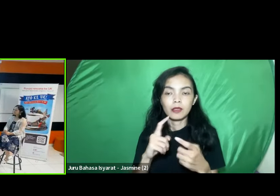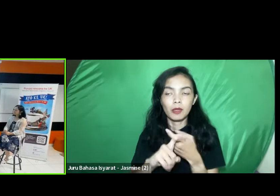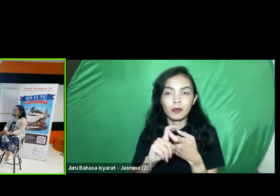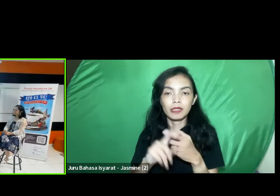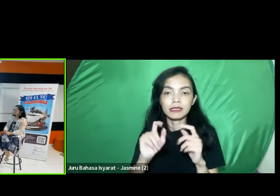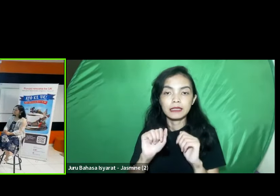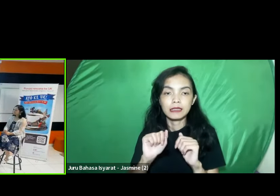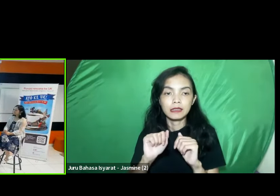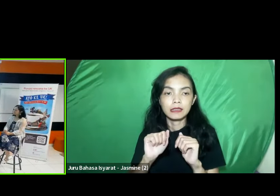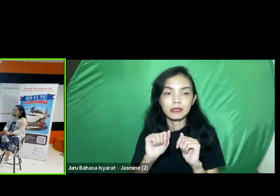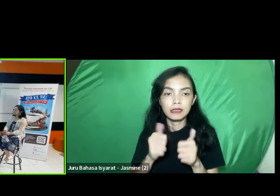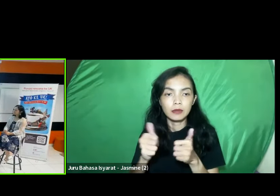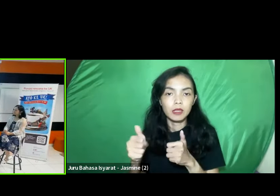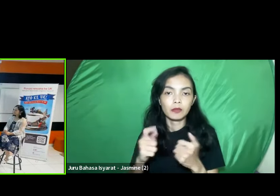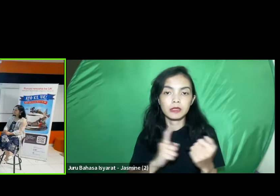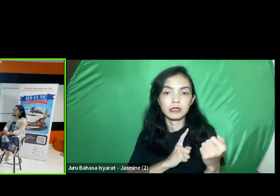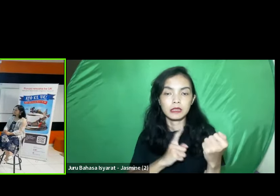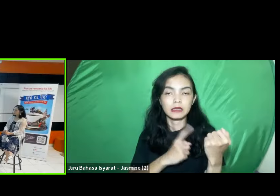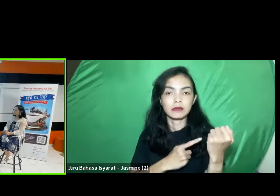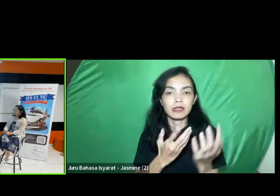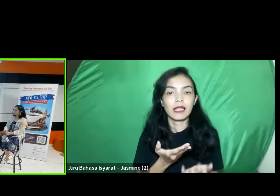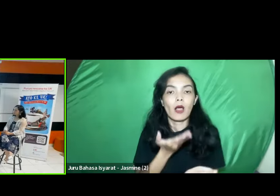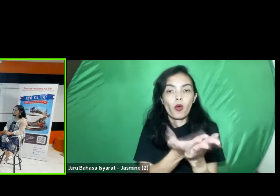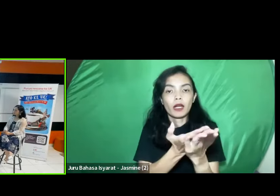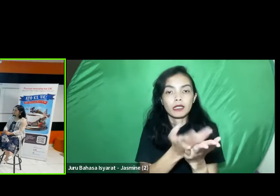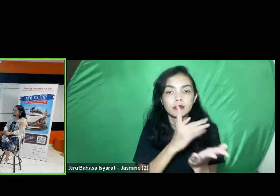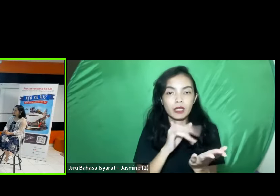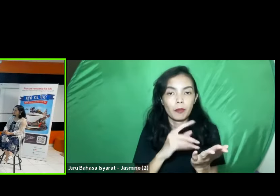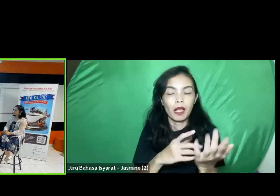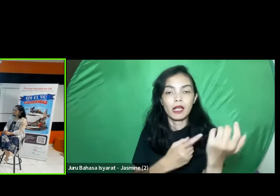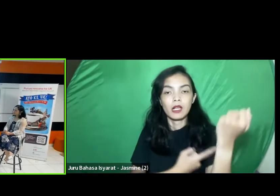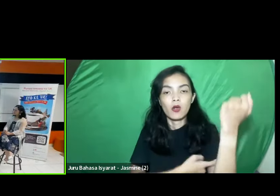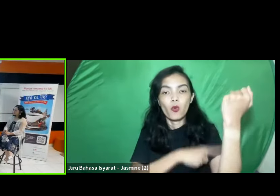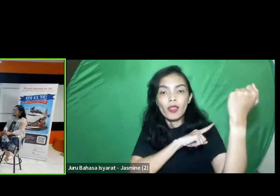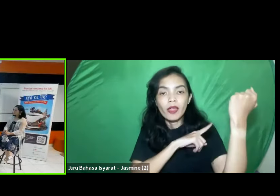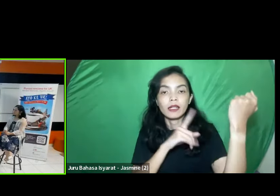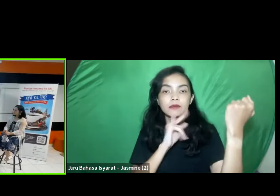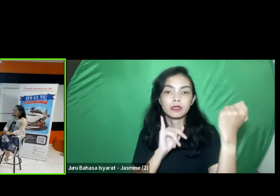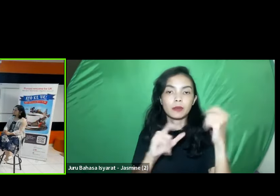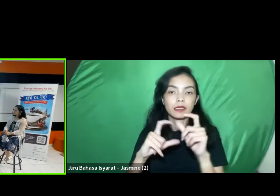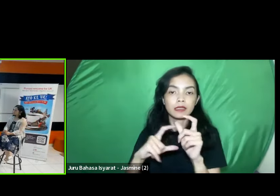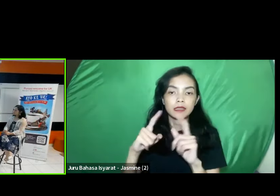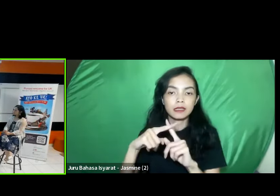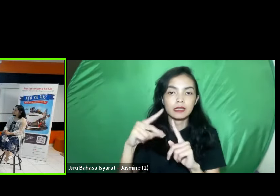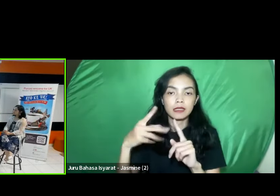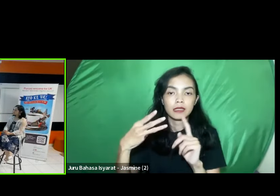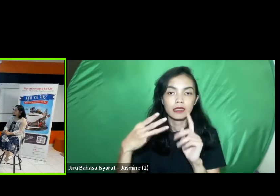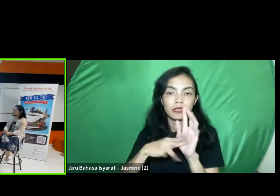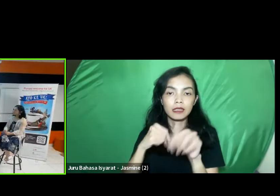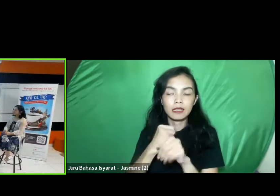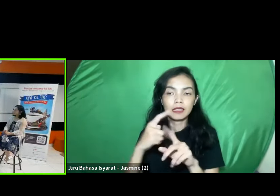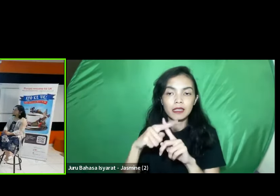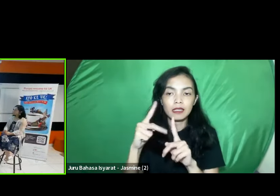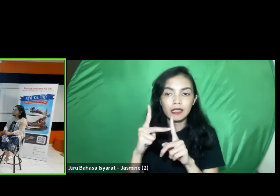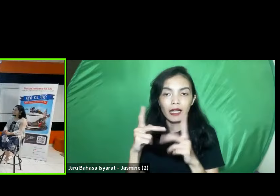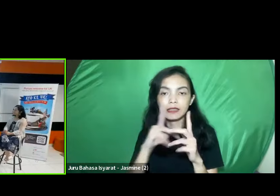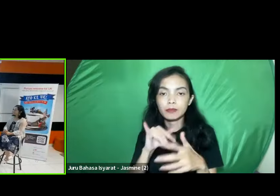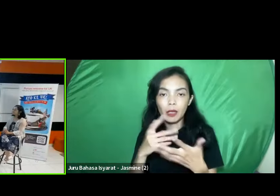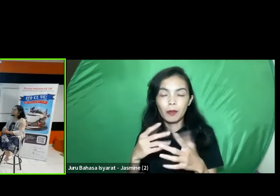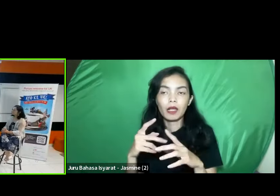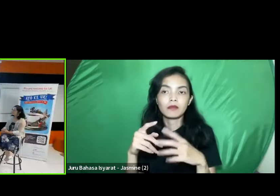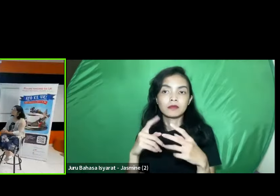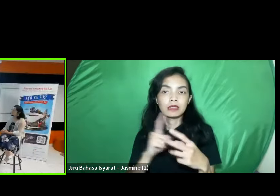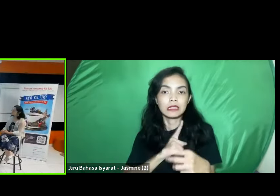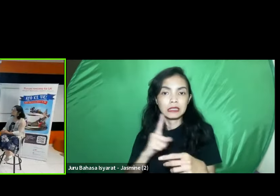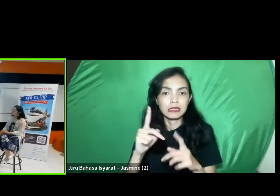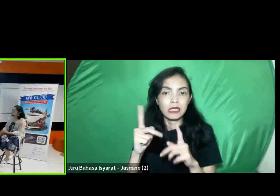jadi persiapkan highlight apa yang akan teman-teman sampaikan nah gimana supaya nanti berbeda tadi bilang ya kita sudahah